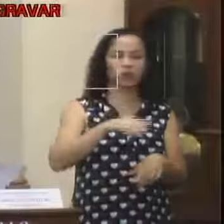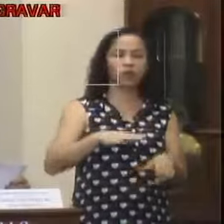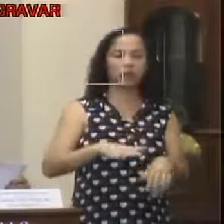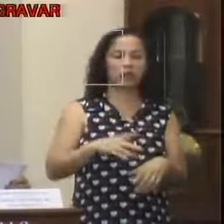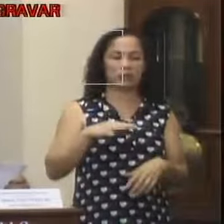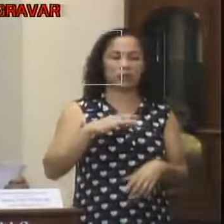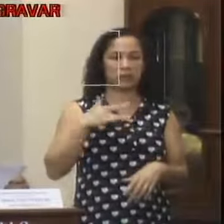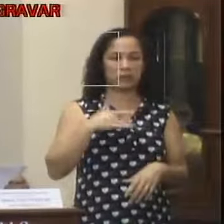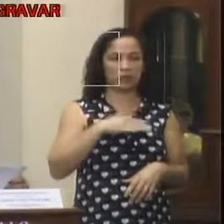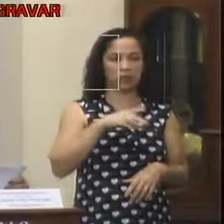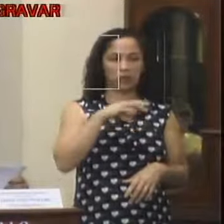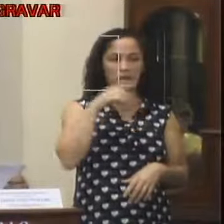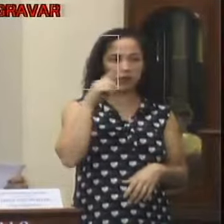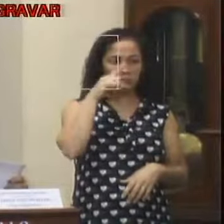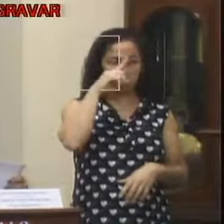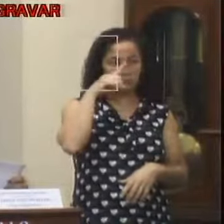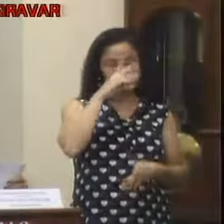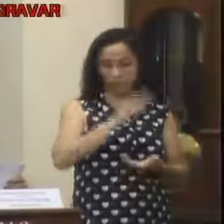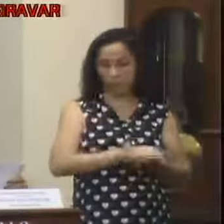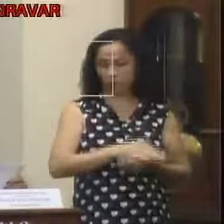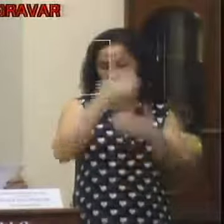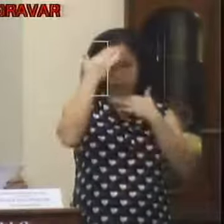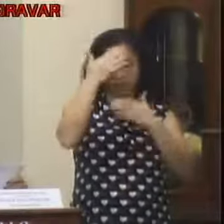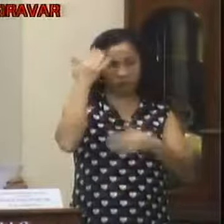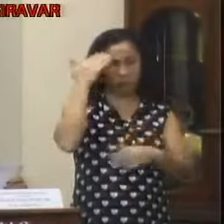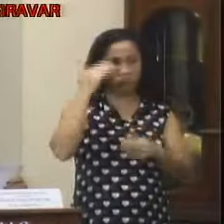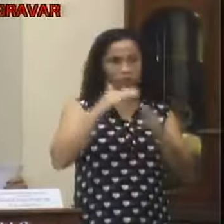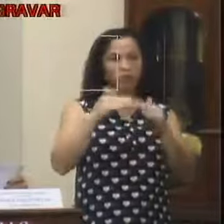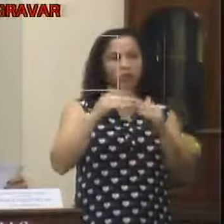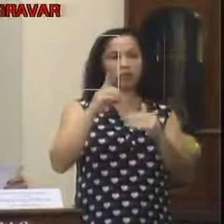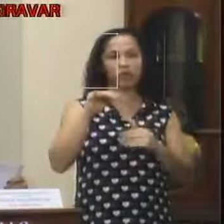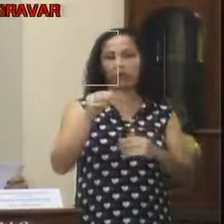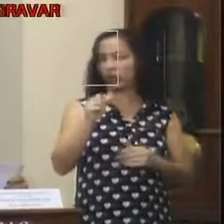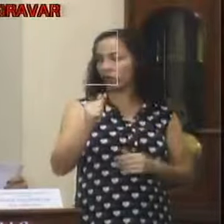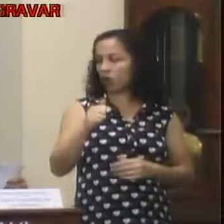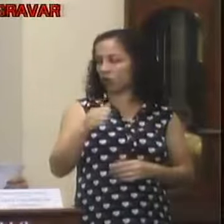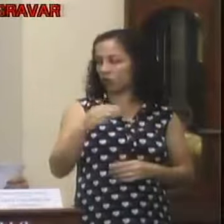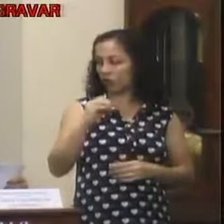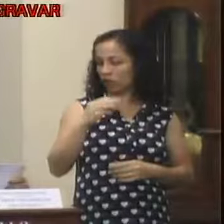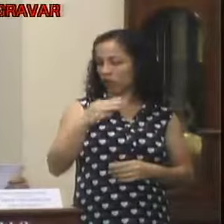forma, reiterando o protesto de estima e consideração, pede espera deferimento.